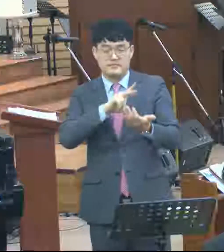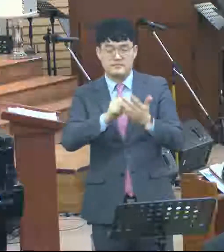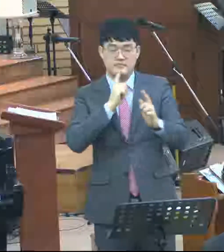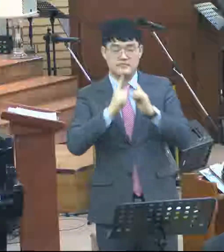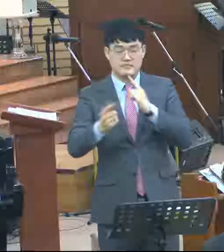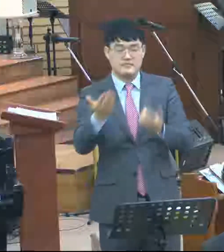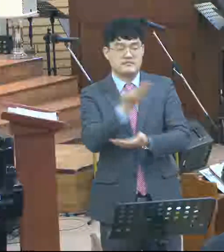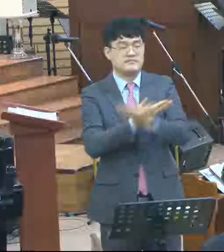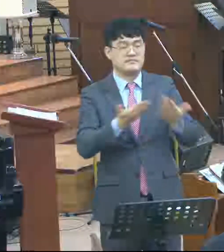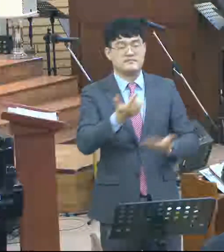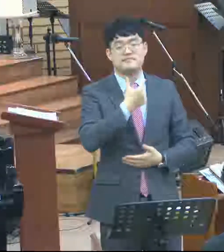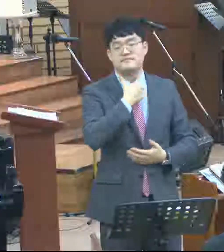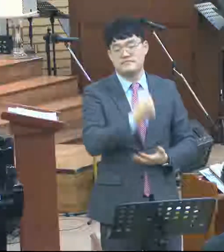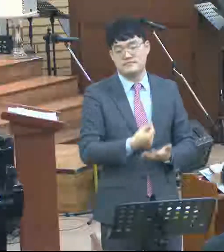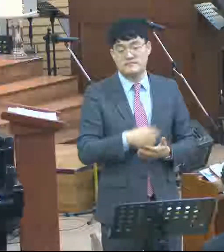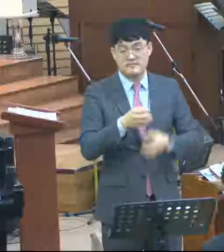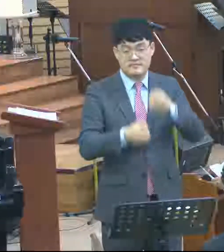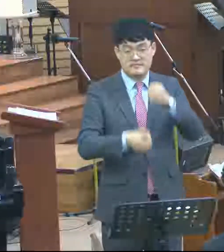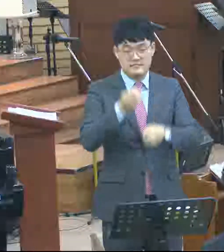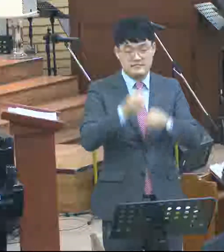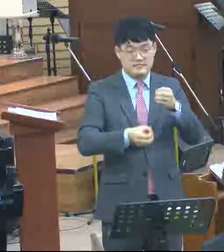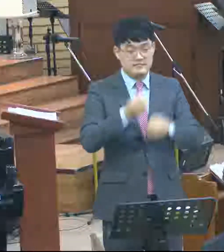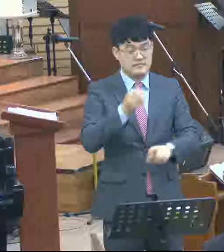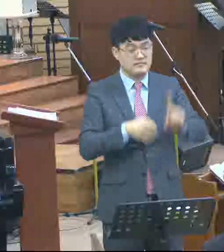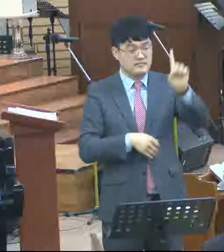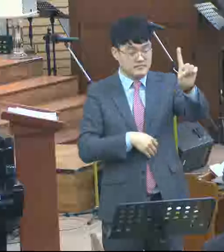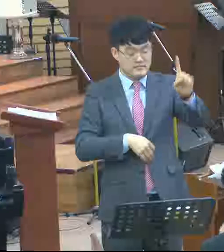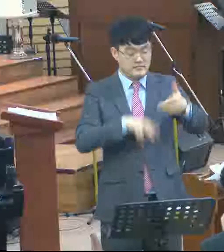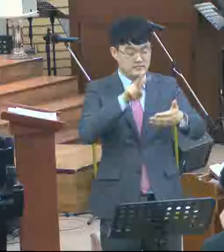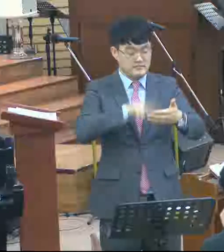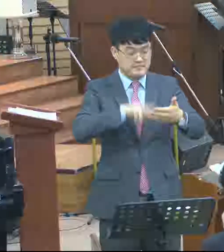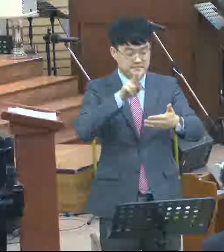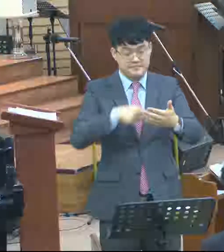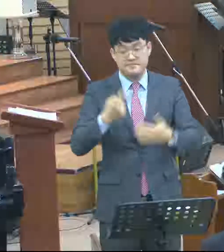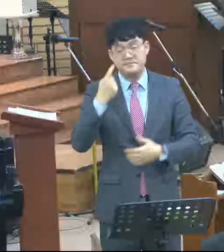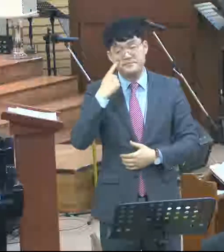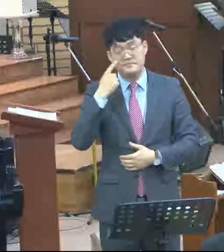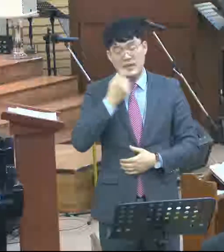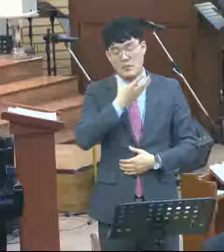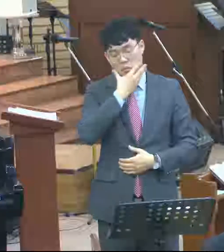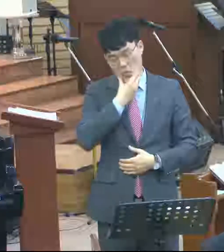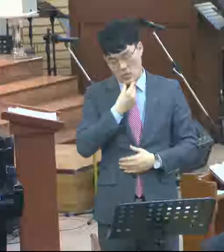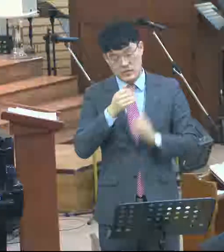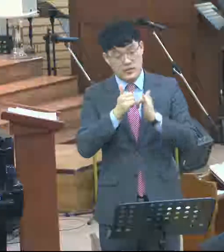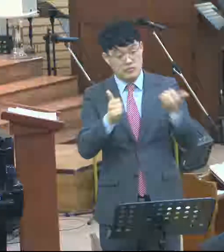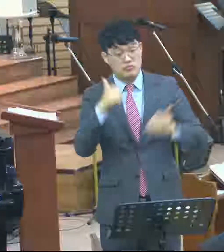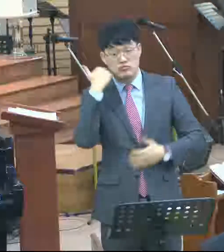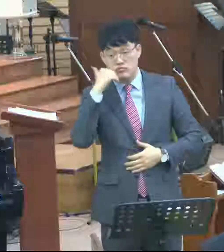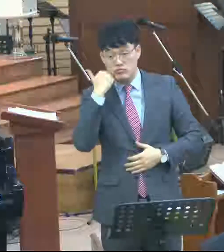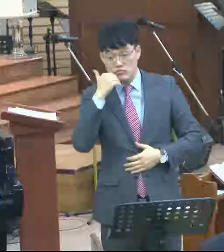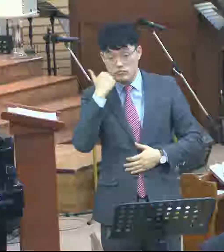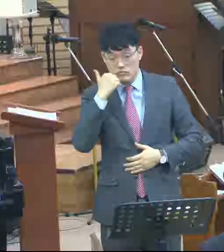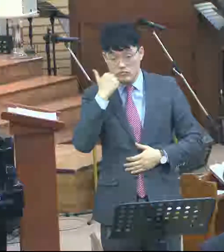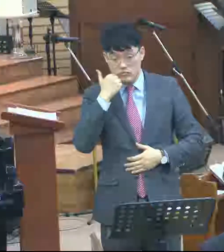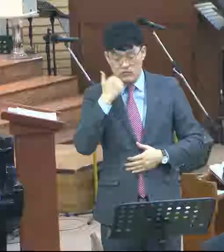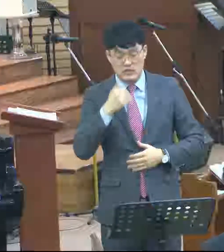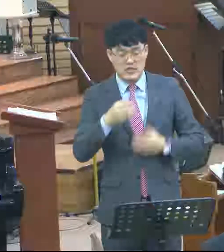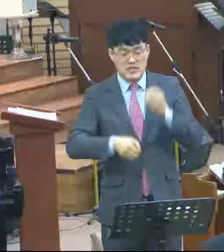사람은 누구인가, 복이 있는 사람은 누구인가 했을 때 오직 여호와의 율법을 즐거워하여